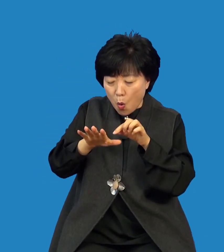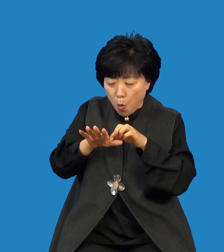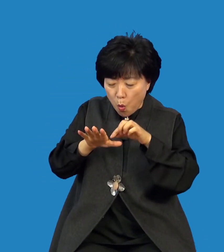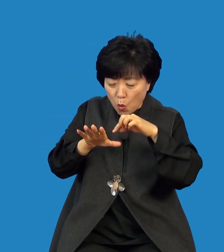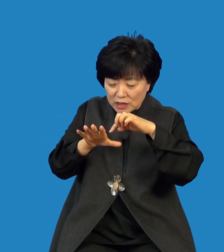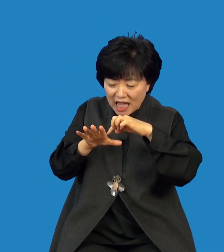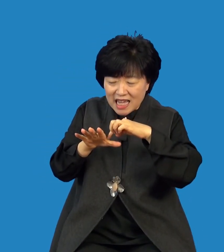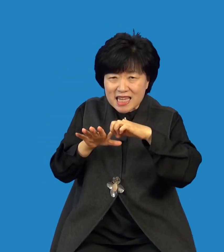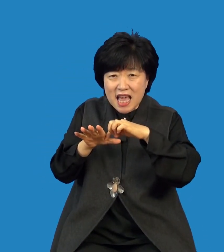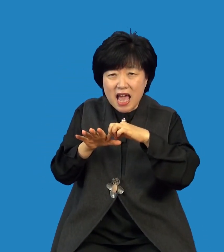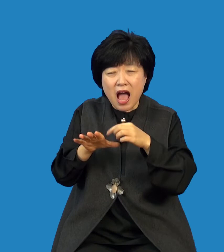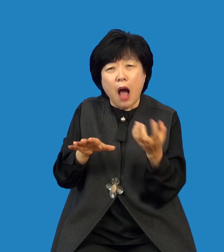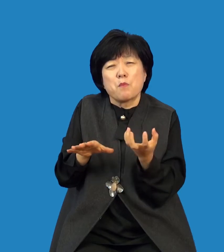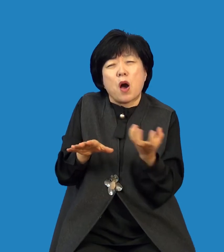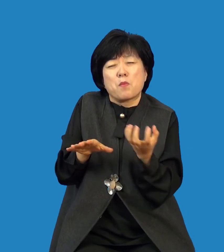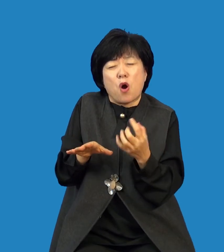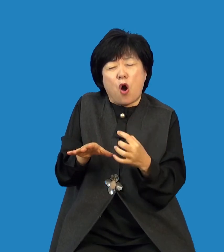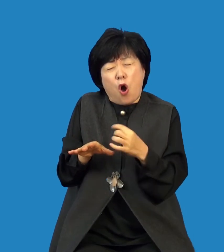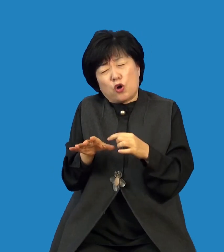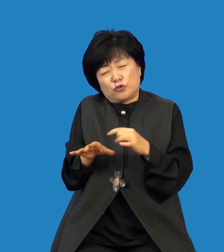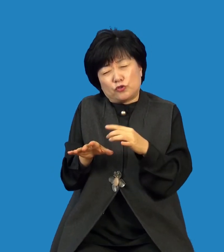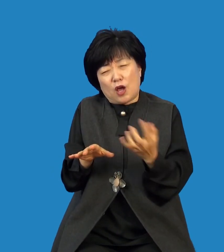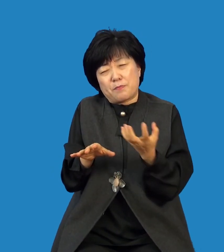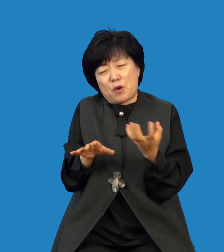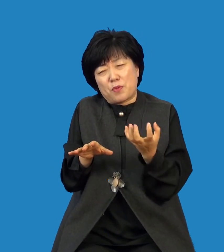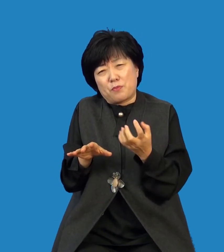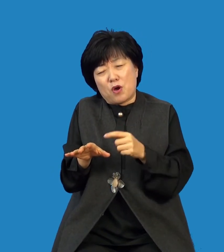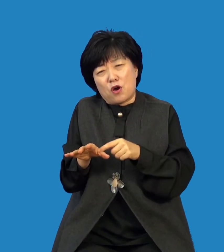그래가지고 소염제 먹으면 낫겠거든요. 그래서 먹었는데